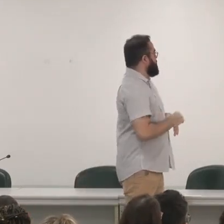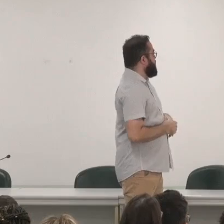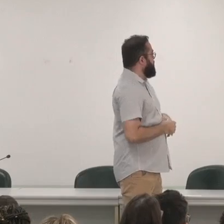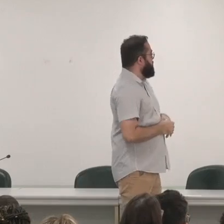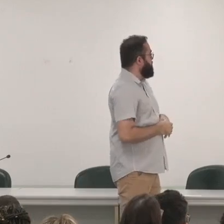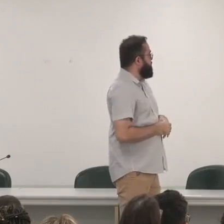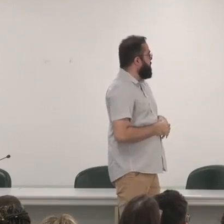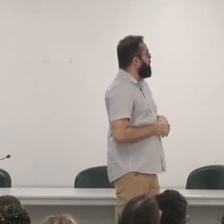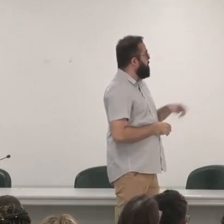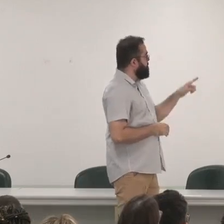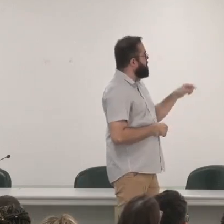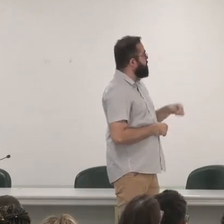Pode passar.